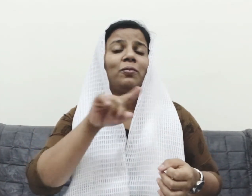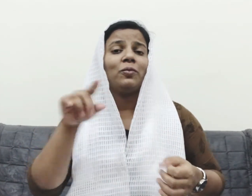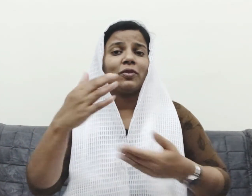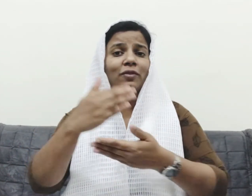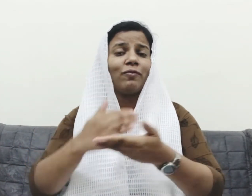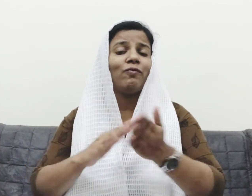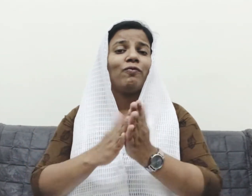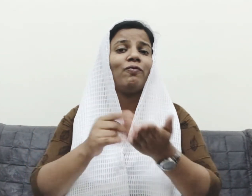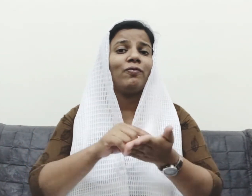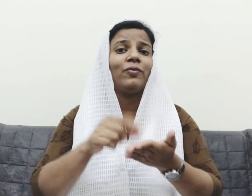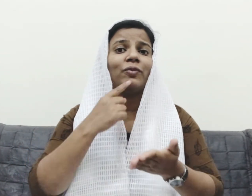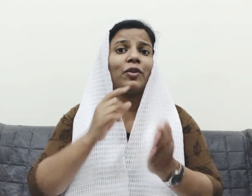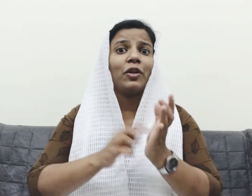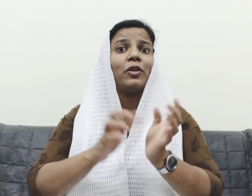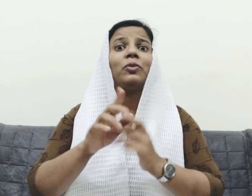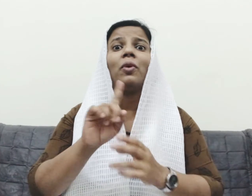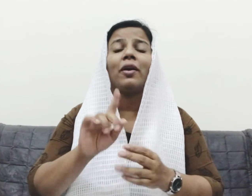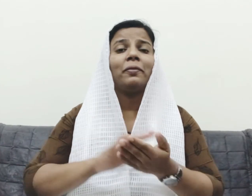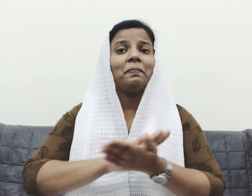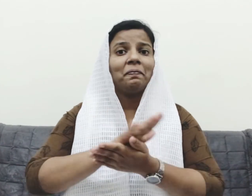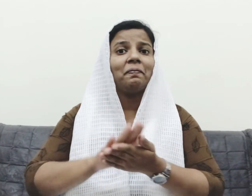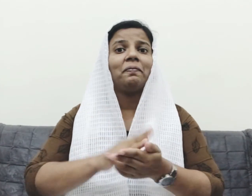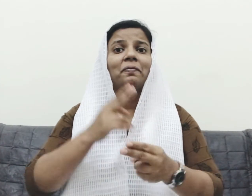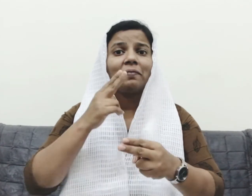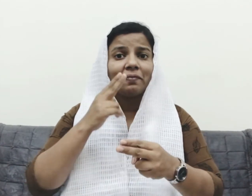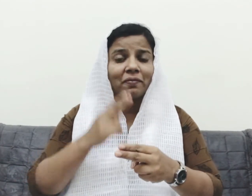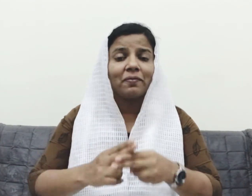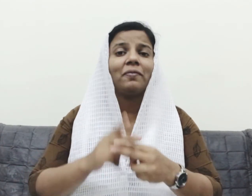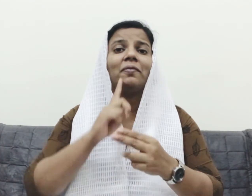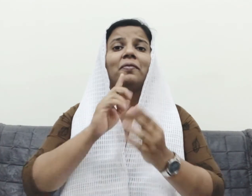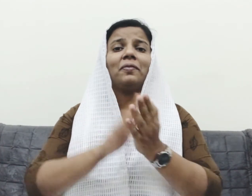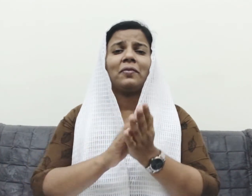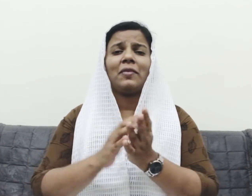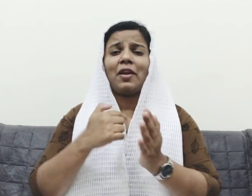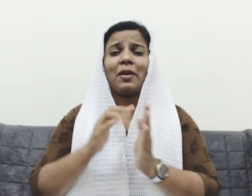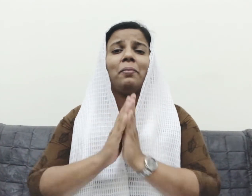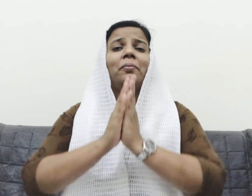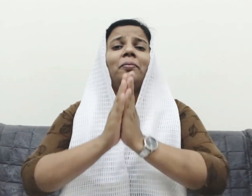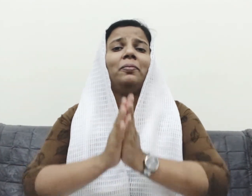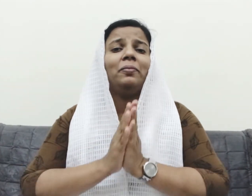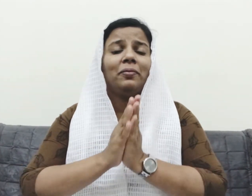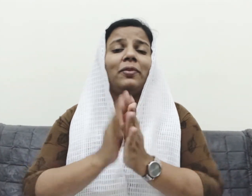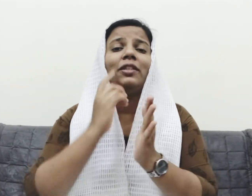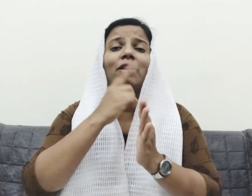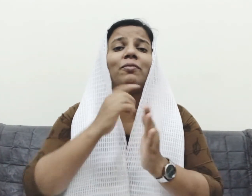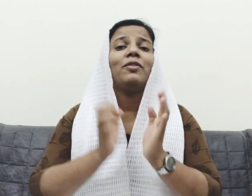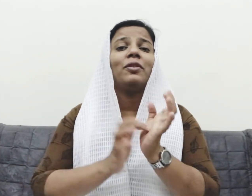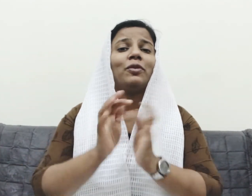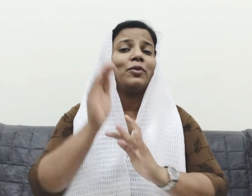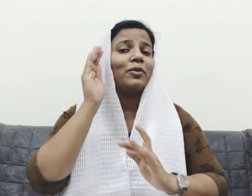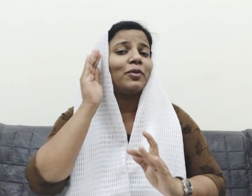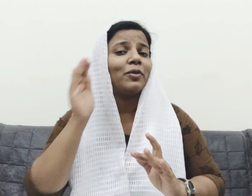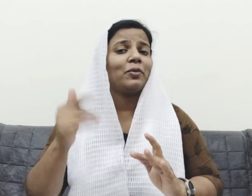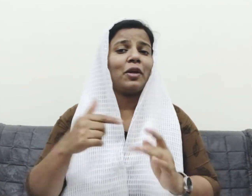വാക്യങ്ങളിൽ ഇങ്ങനെയാ പറഞ്ഞത്, യഹോവ വാഴ്ത്തപ്പെട്ടവനാകട്ടെ, എൻ്റെ യാചനകളുടെ ശബ്ദം കേട്ടിരിക്കുന്നു. കർത്താവ് എൻ്റെ ബലവും